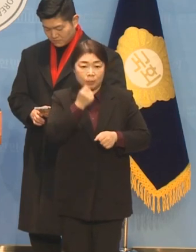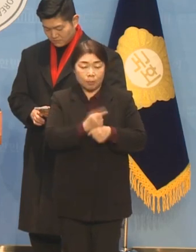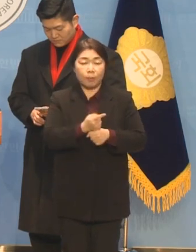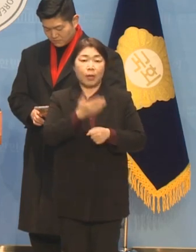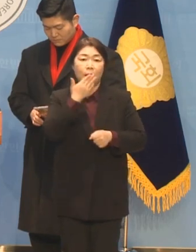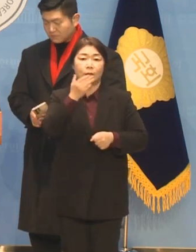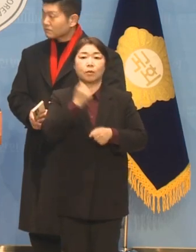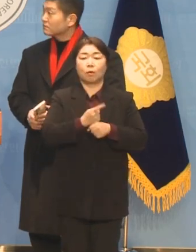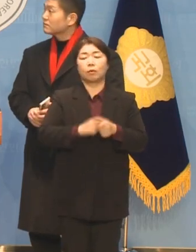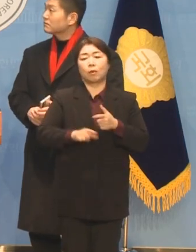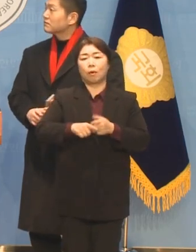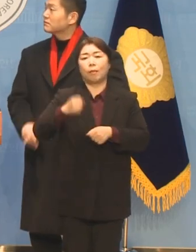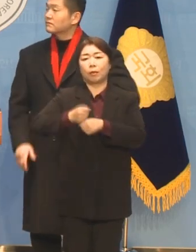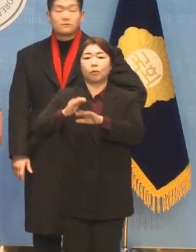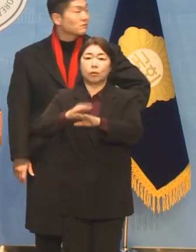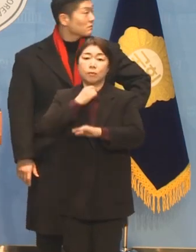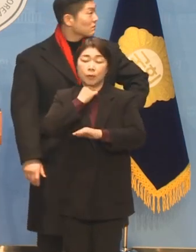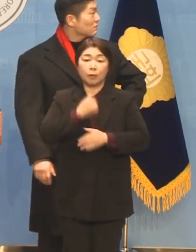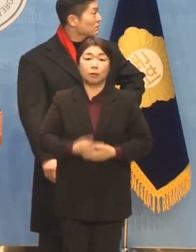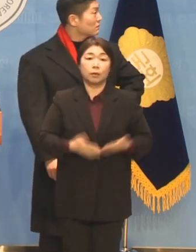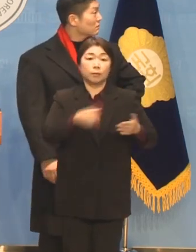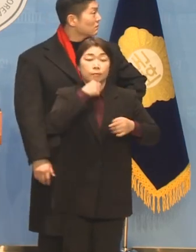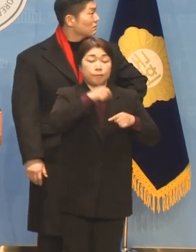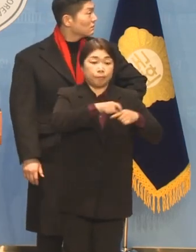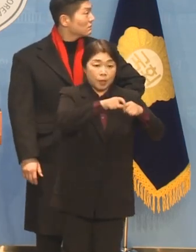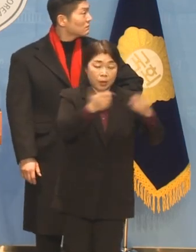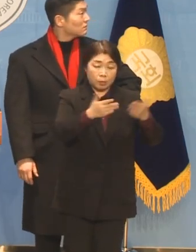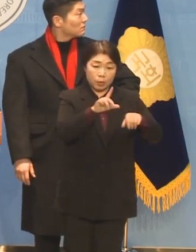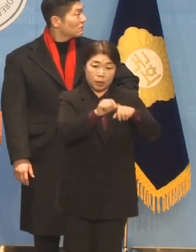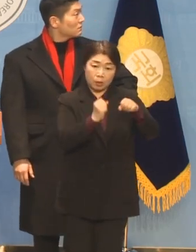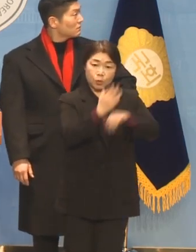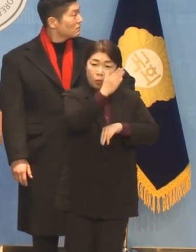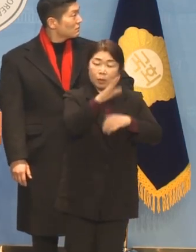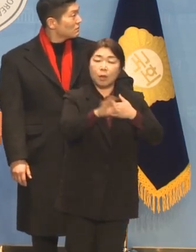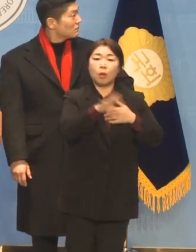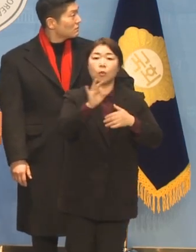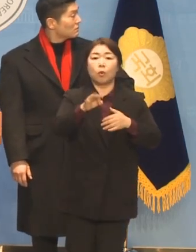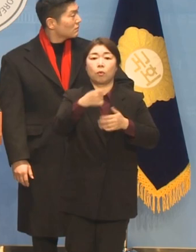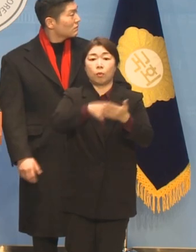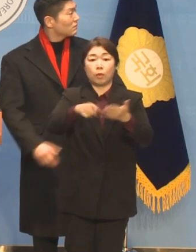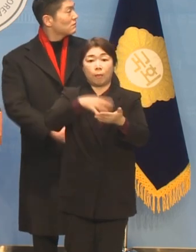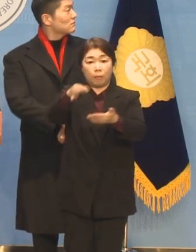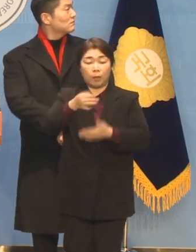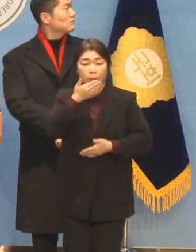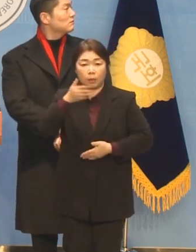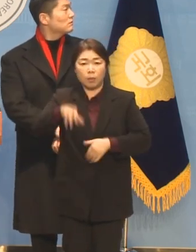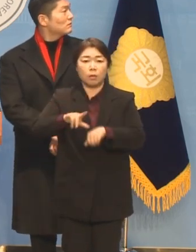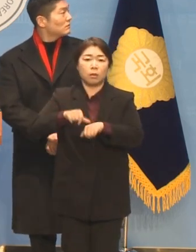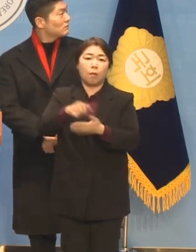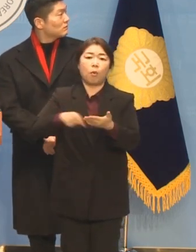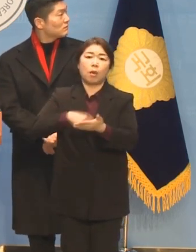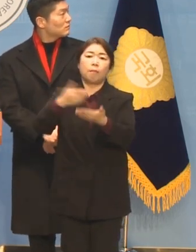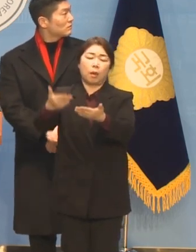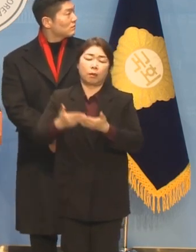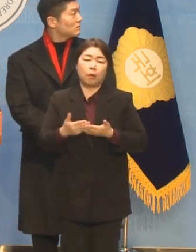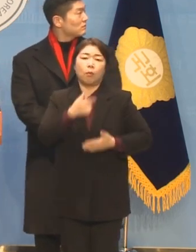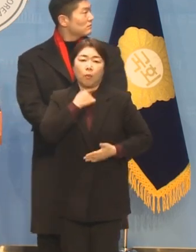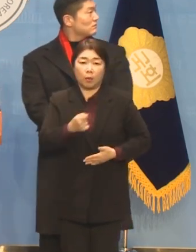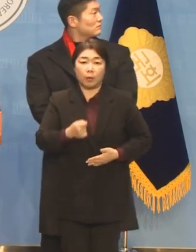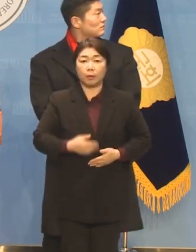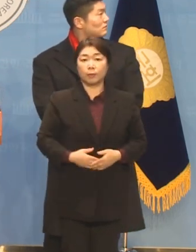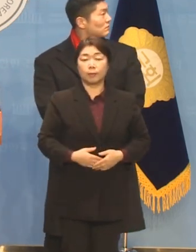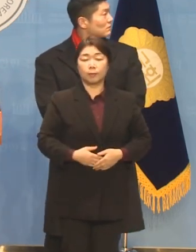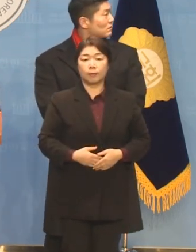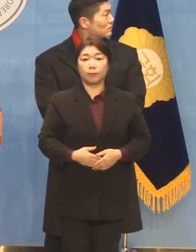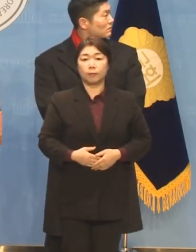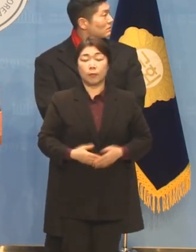셋째, 근무 마일리지입니다. 초과한 근무 시간은 돈으로도 보상받을 수 있지만 시간으로도 보상받을 수 있어야